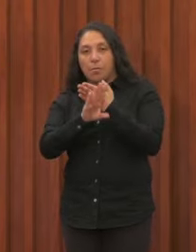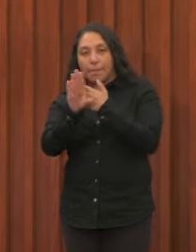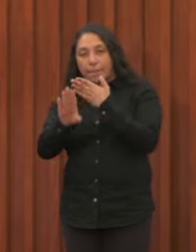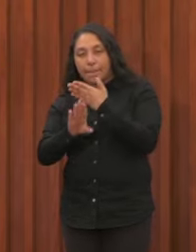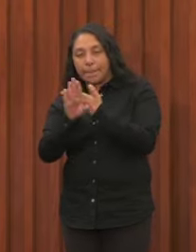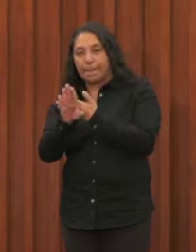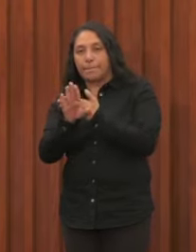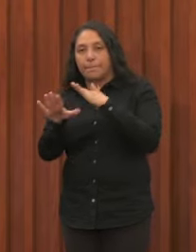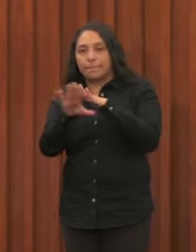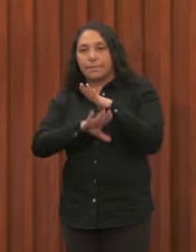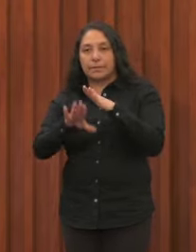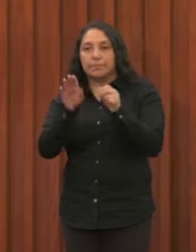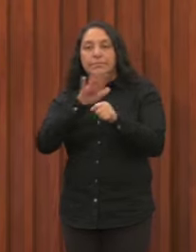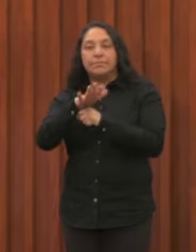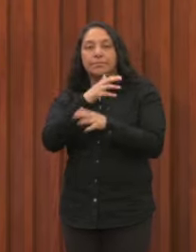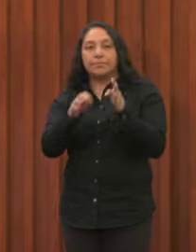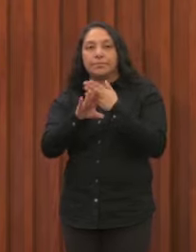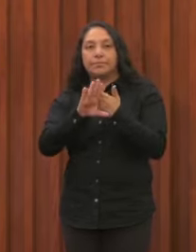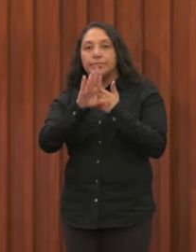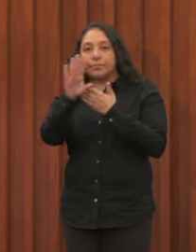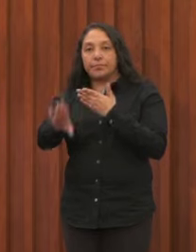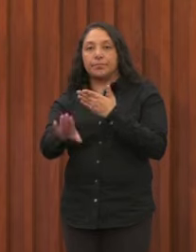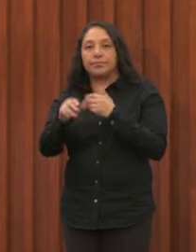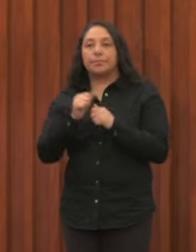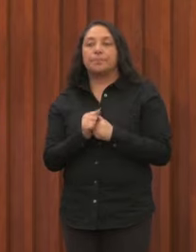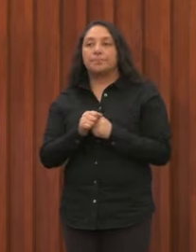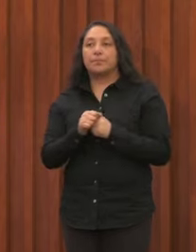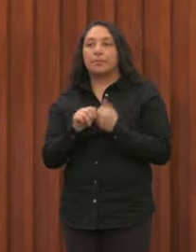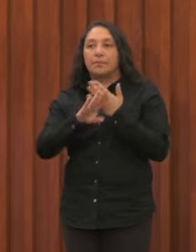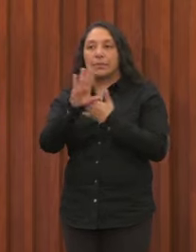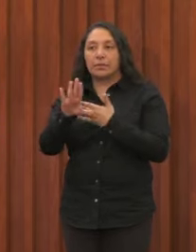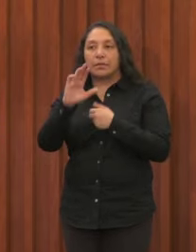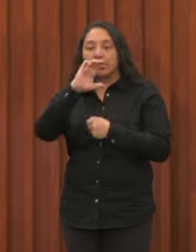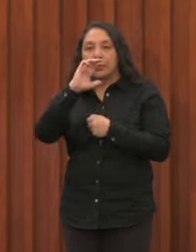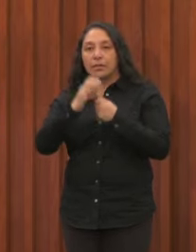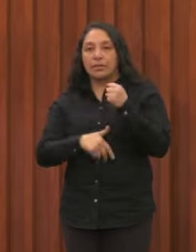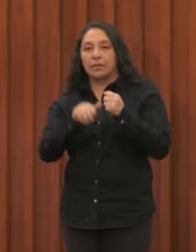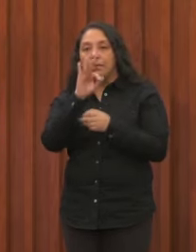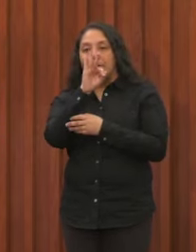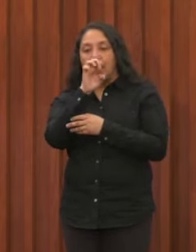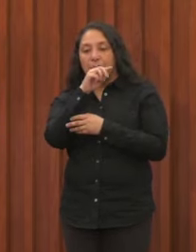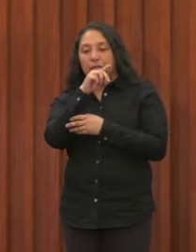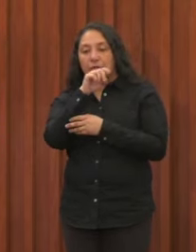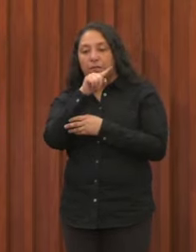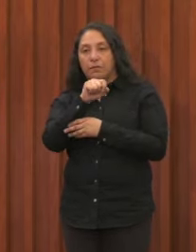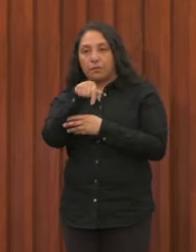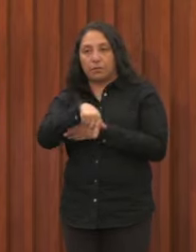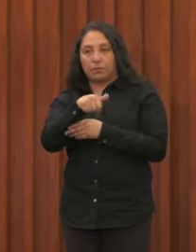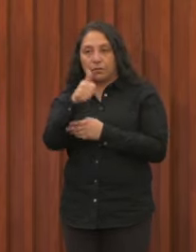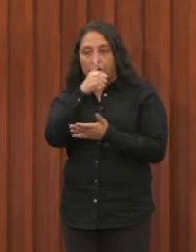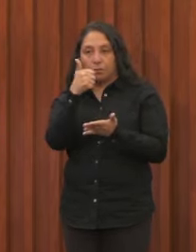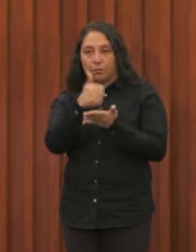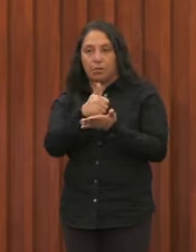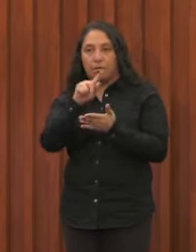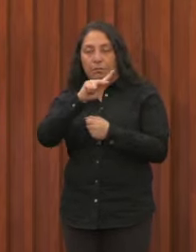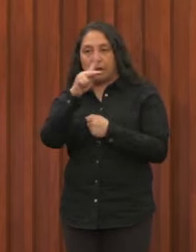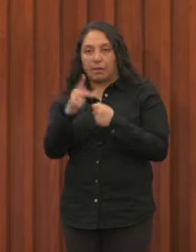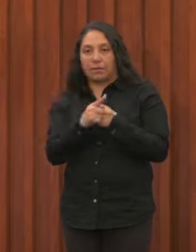que se acaben los feminicidios en esta ciudad y en este país